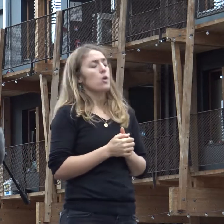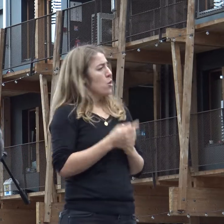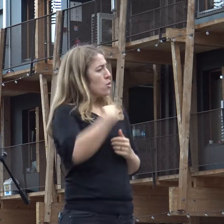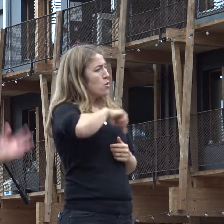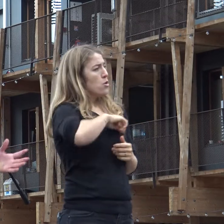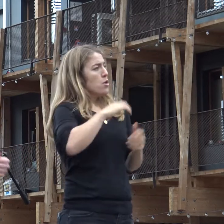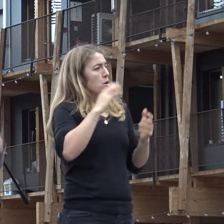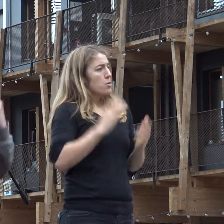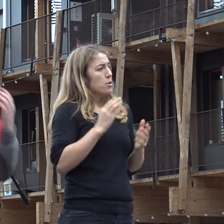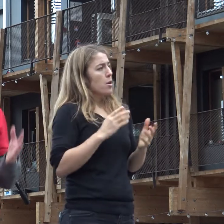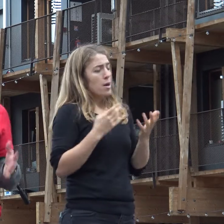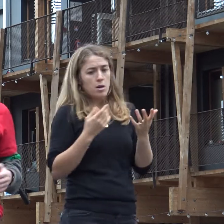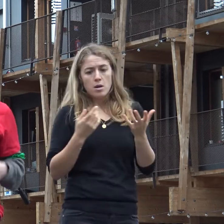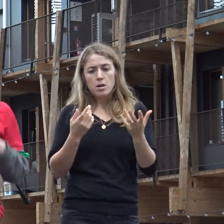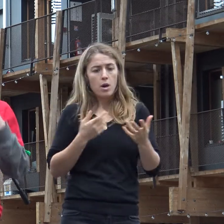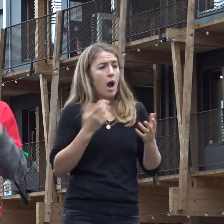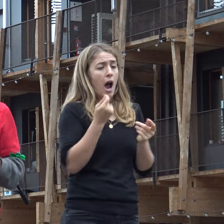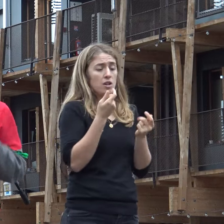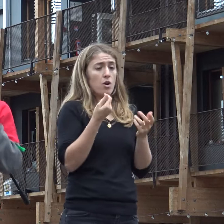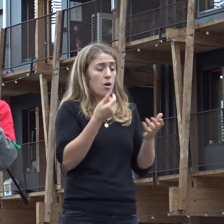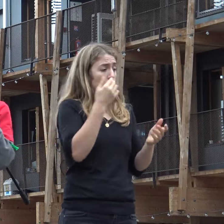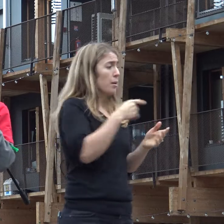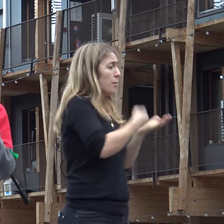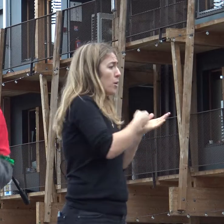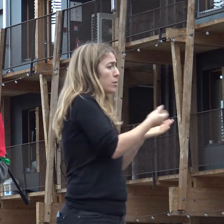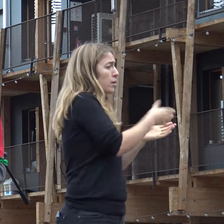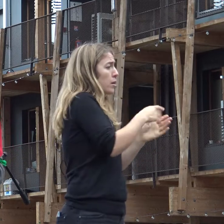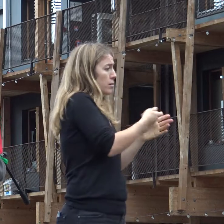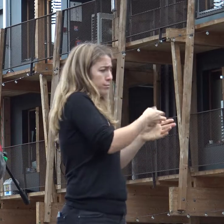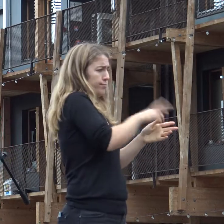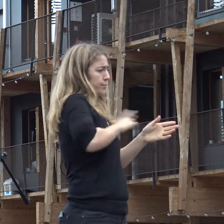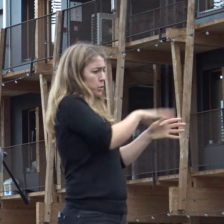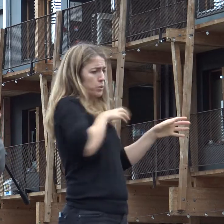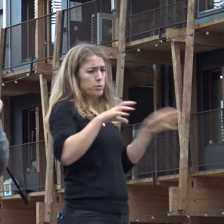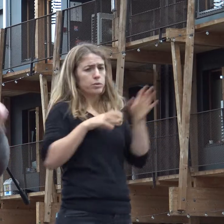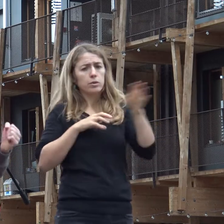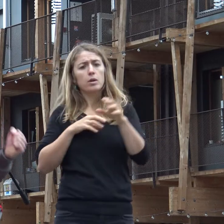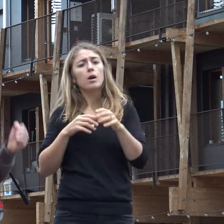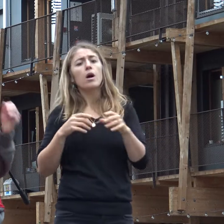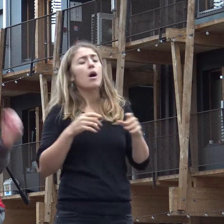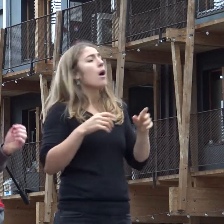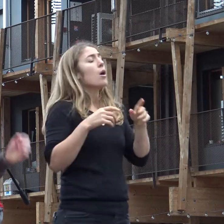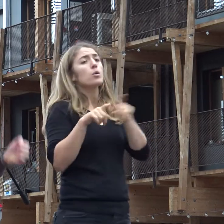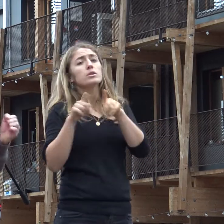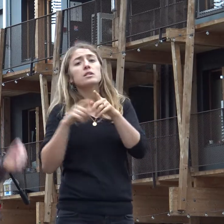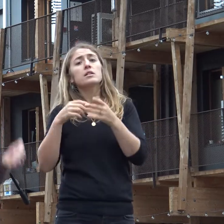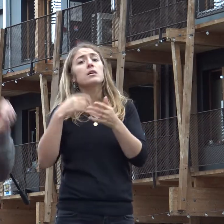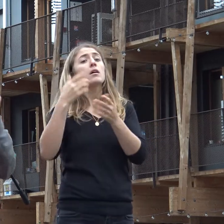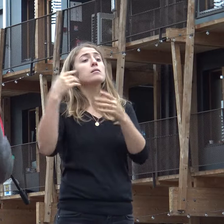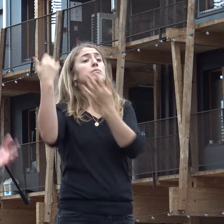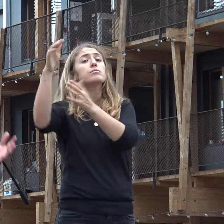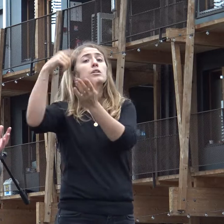dans les paradis fiscaux, dans les banques, dans les grandes multinationales, que nous pourrons enfin financer la transition sociale et écologique dont nous